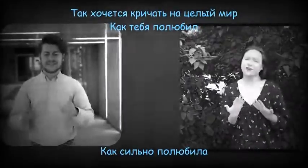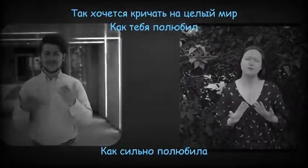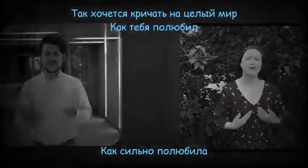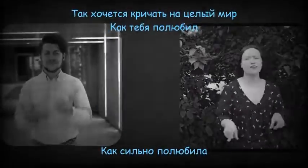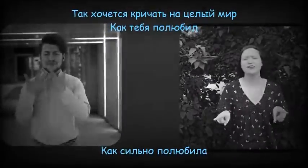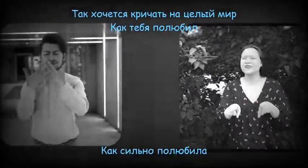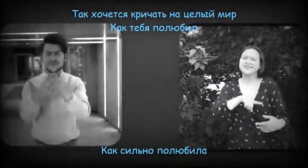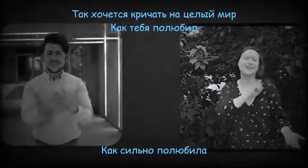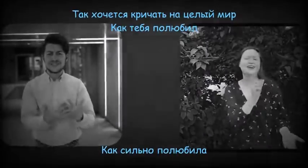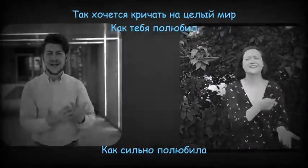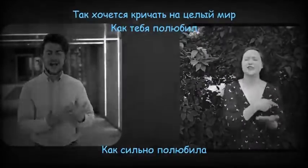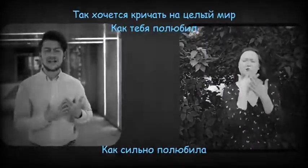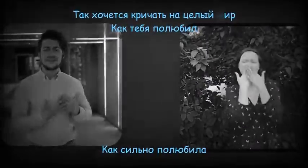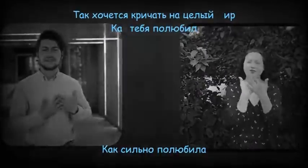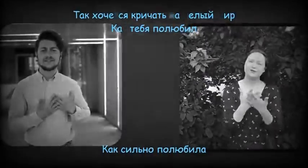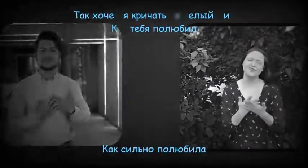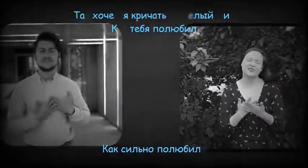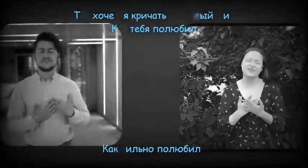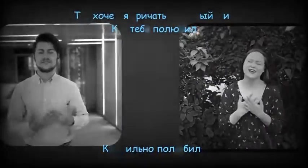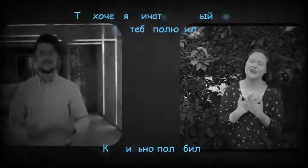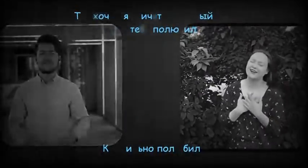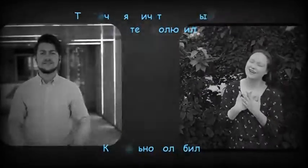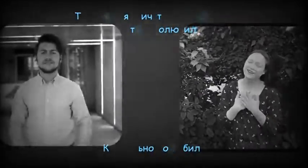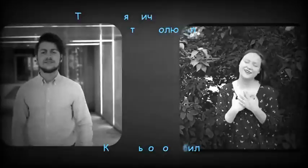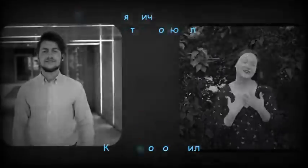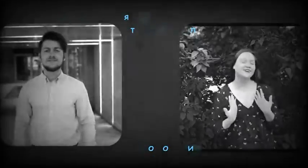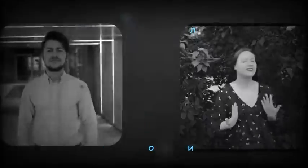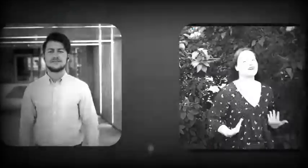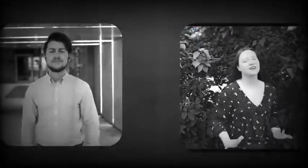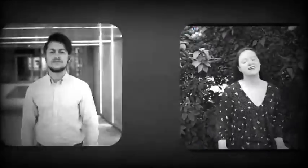тебя полюбил. Так себя полюбила.